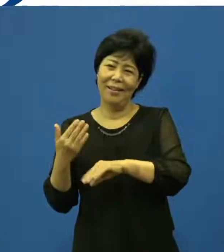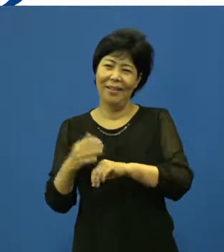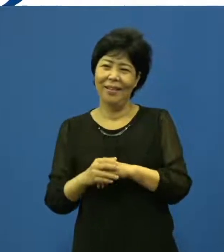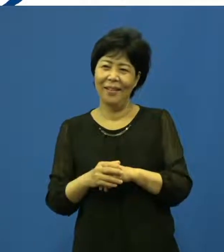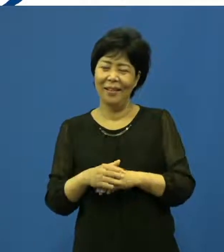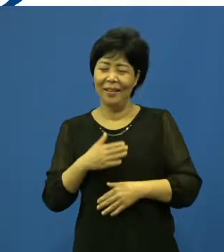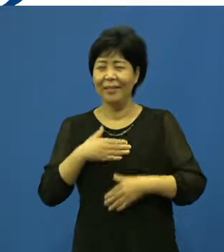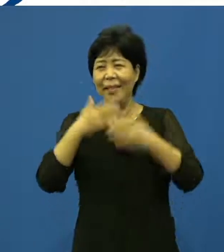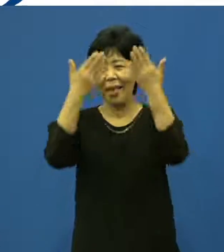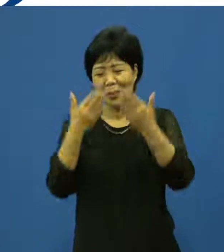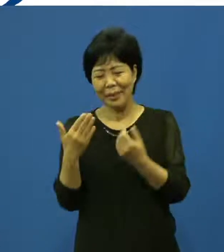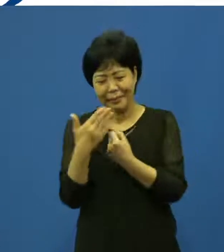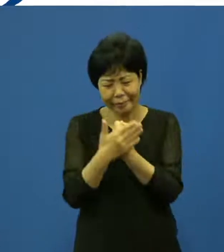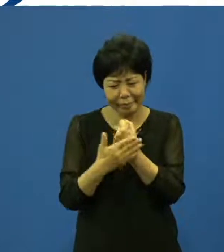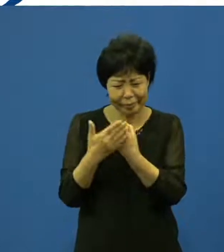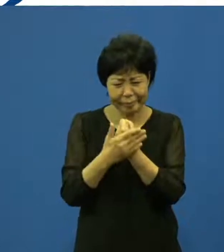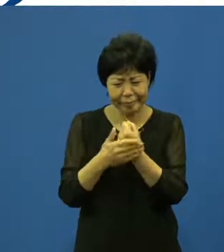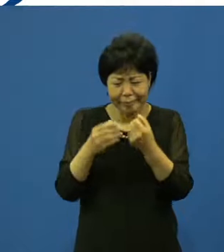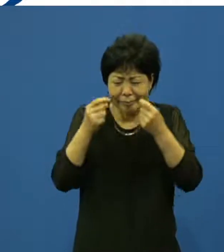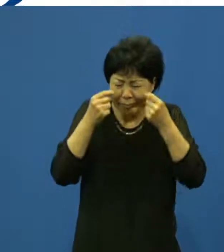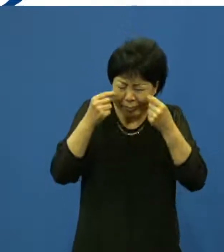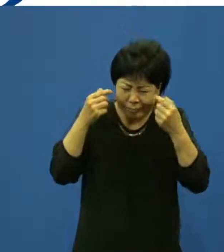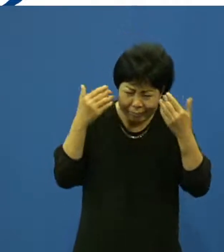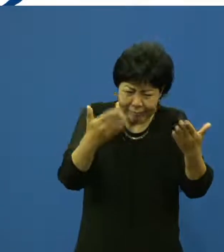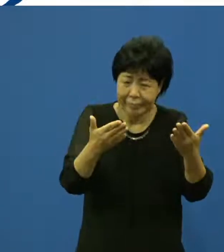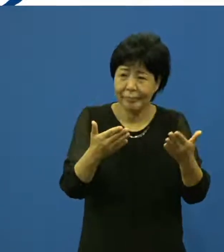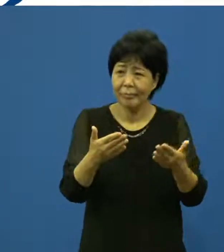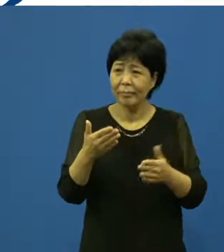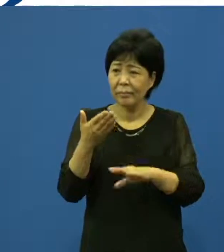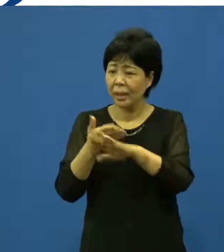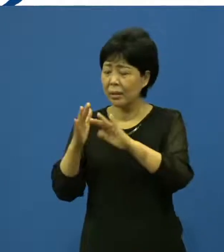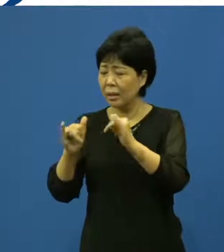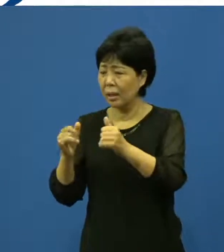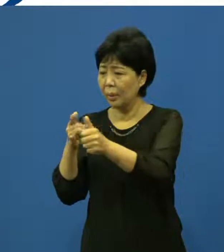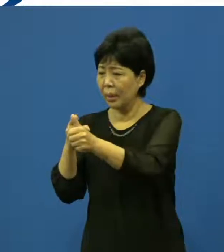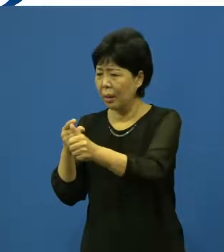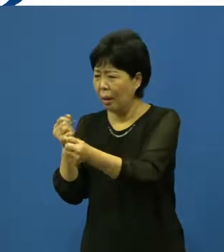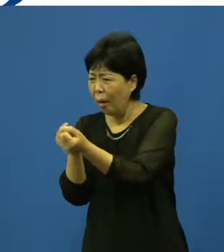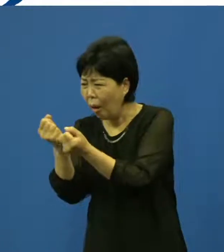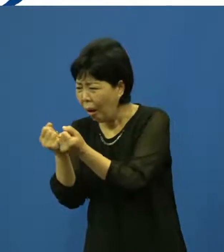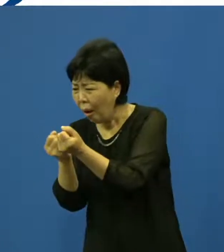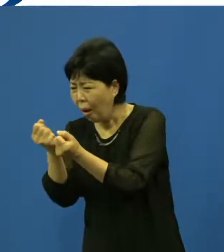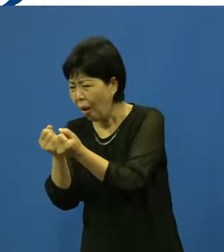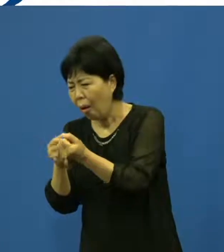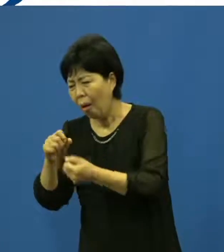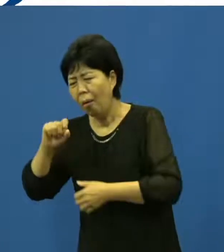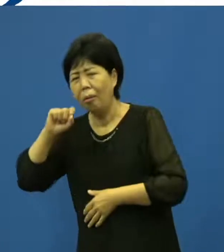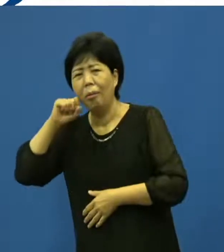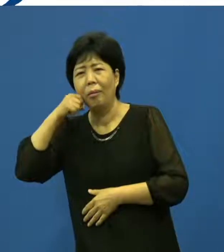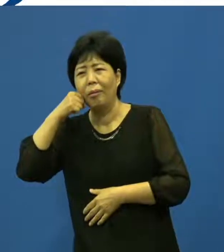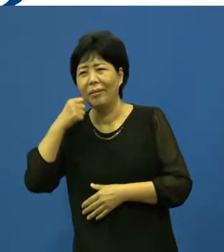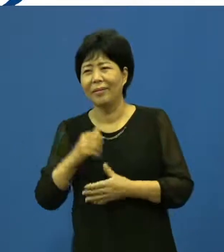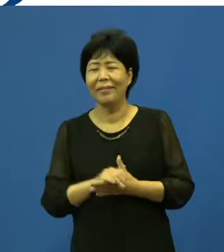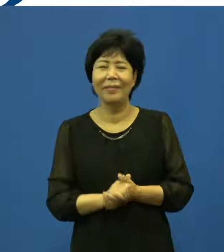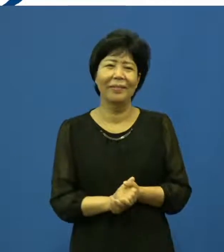내가 받은 은혜는 분명한데 다른 사람에게 설명하려면 어렵습니다. 설명이 잘 안 됩니다.